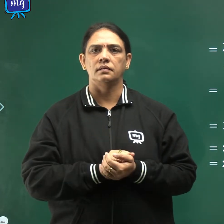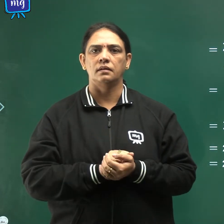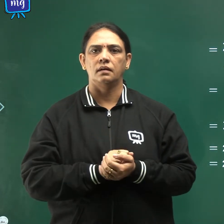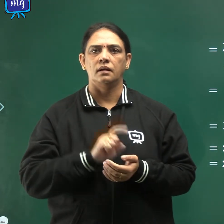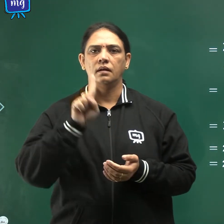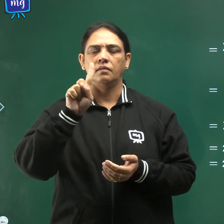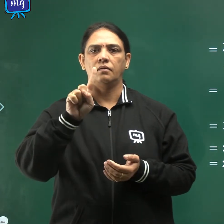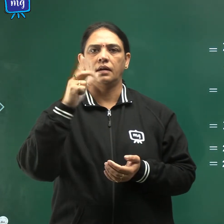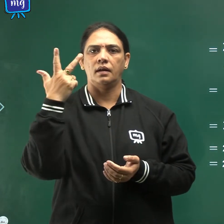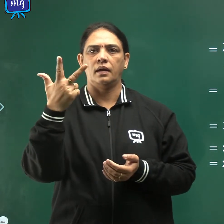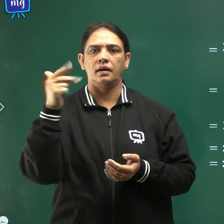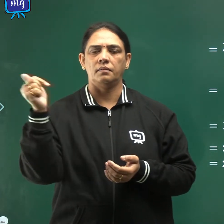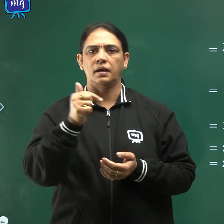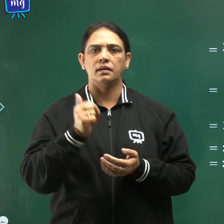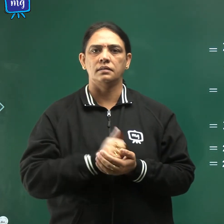18 माइनस